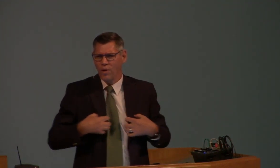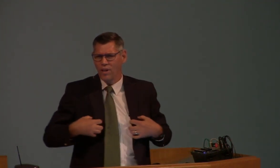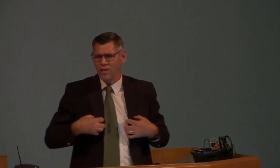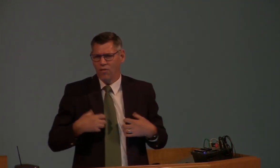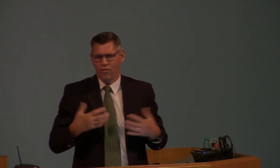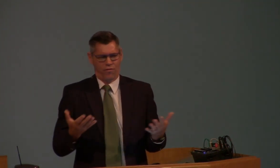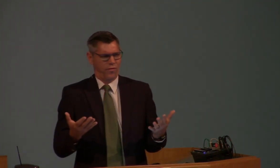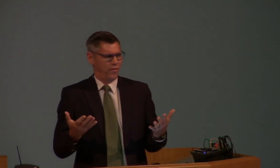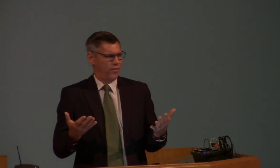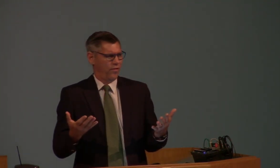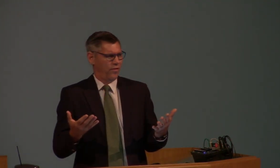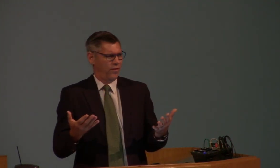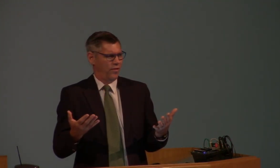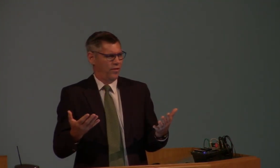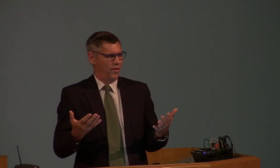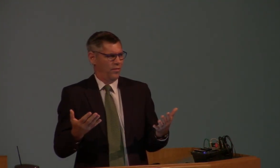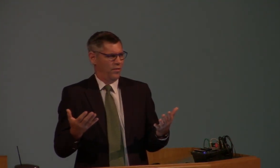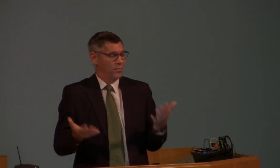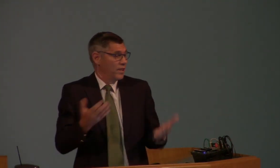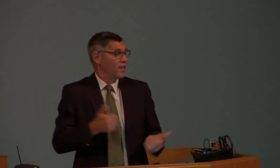of miskien gelukkig.